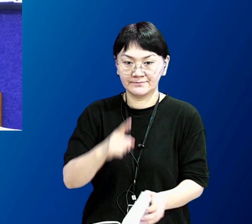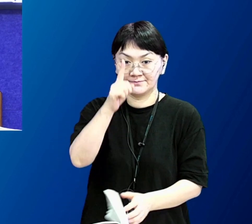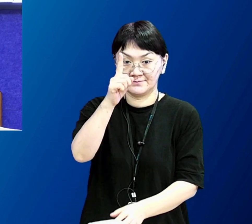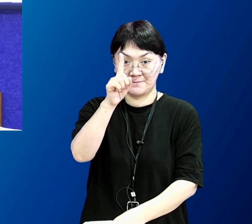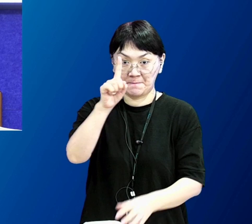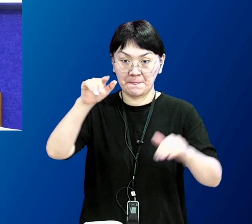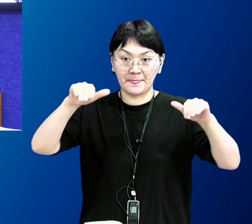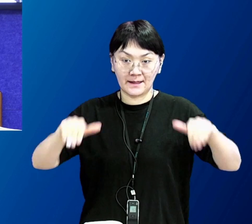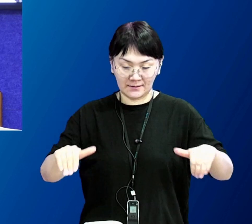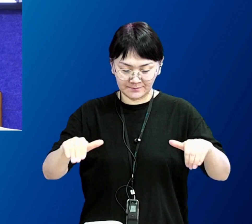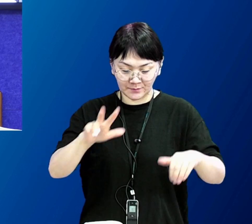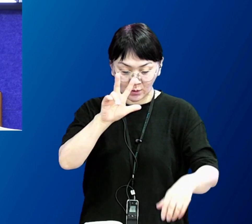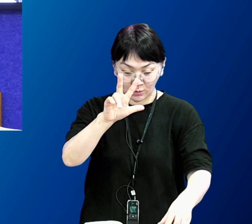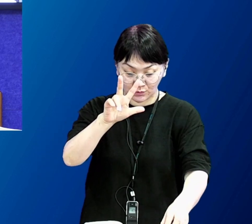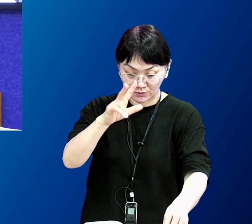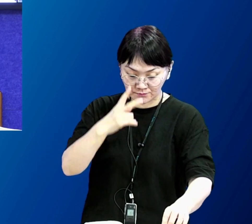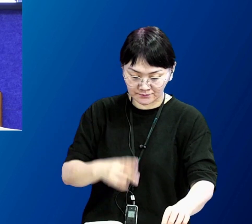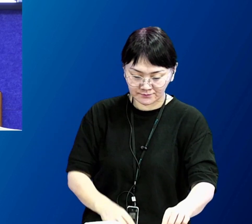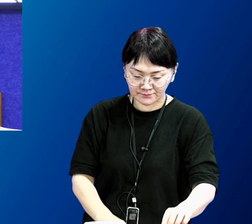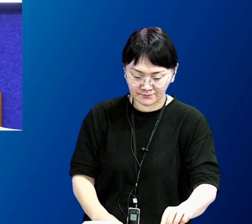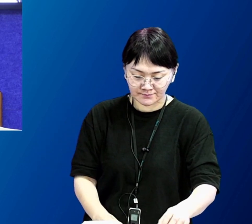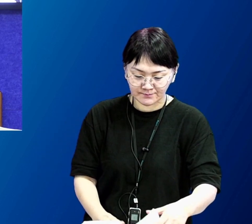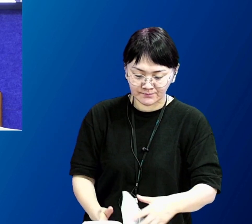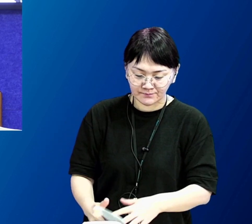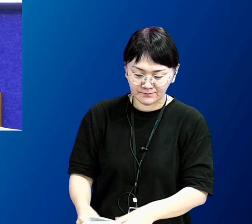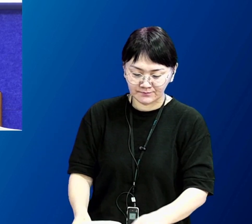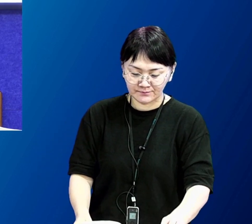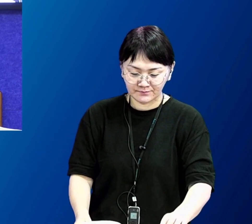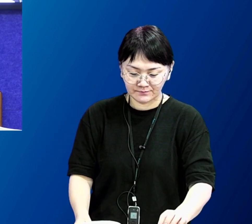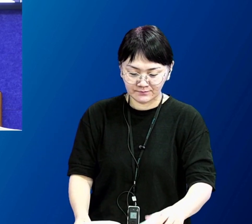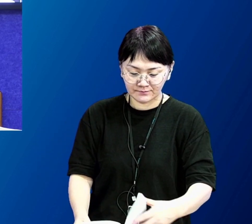1-р хаад 3-р бүлгээс олж харъя.